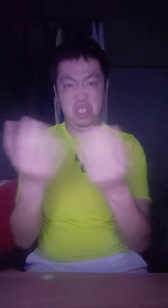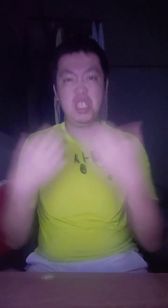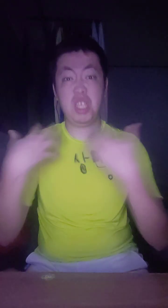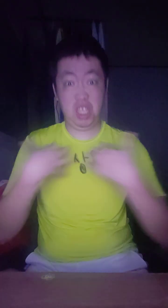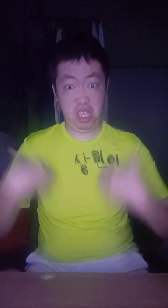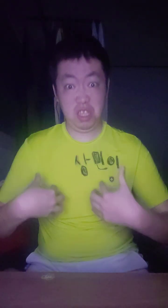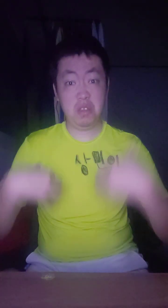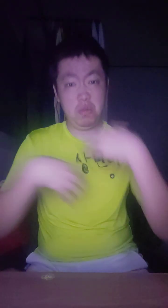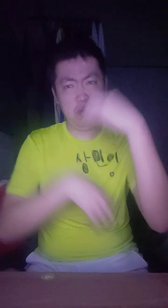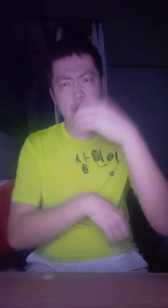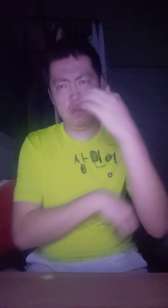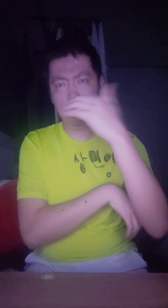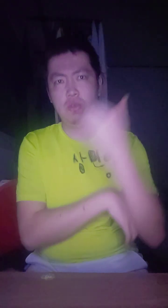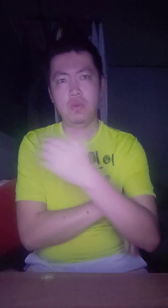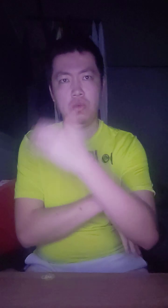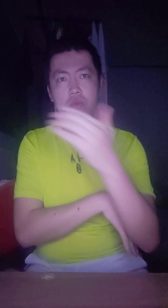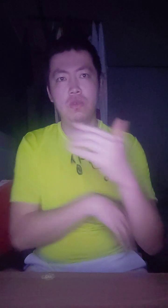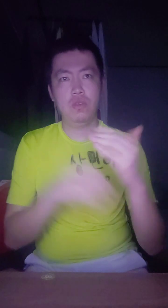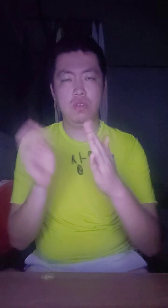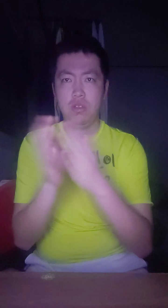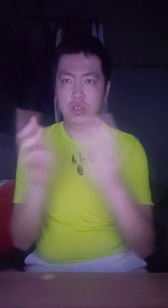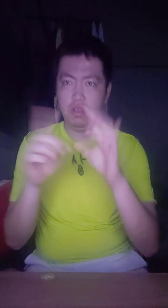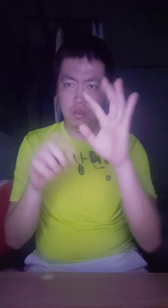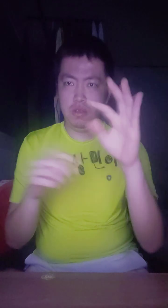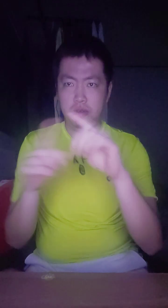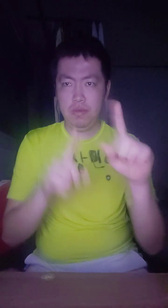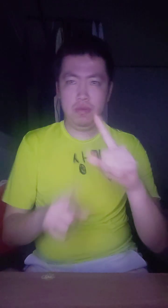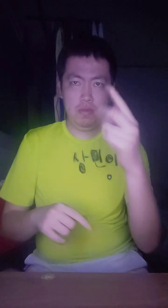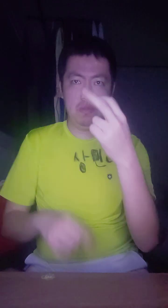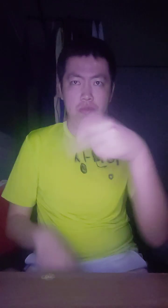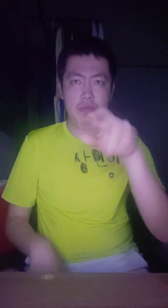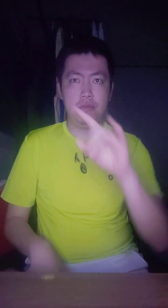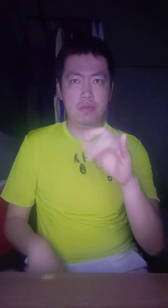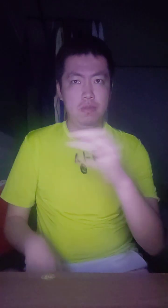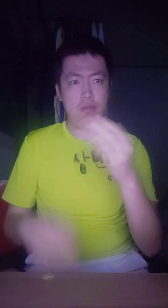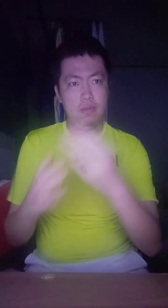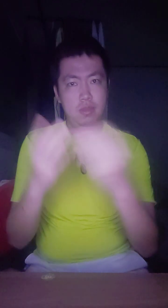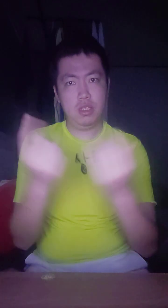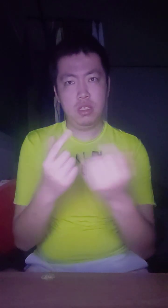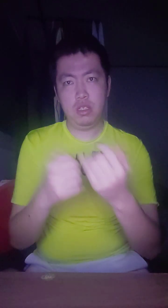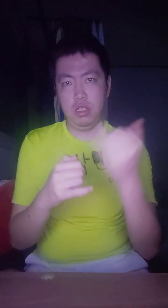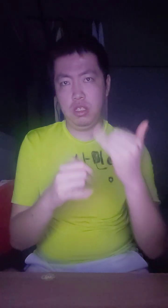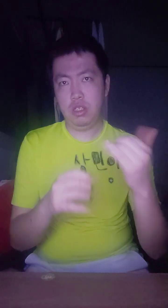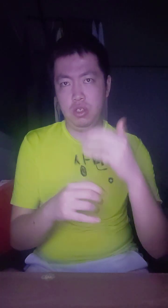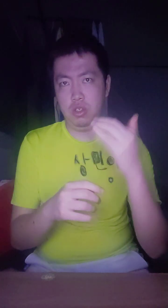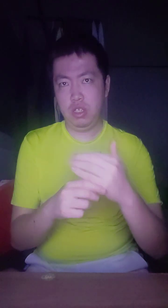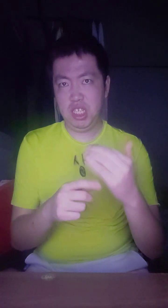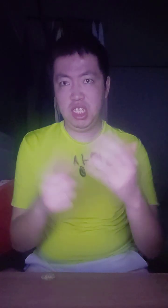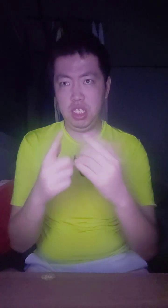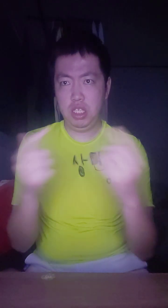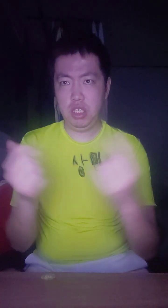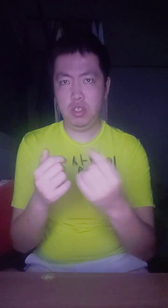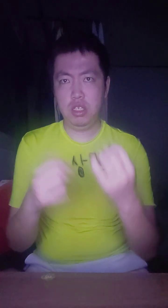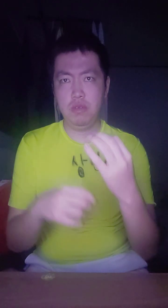몰래 카메라를 설치하고 불법 촬영한 혐의로 수사를 받은 한국국토정보공사 하동지사의 한 직원이